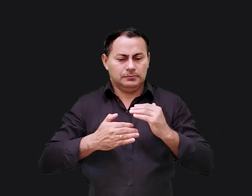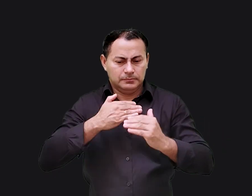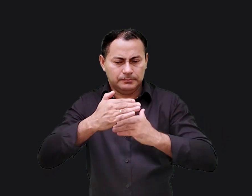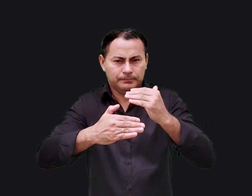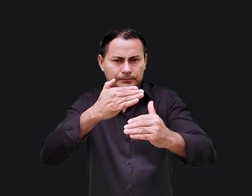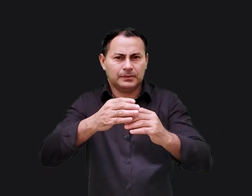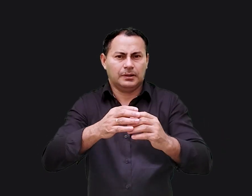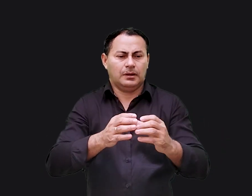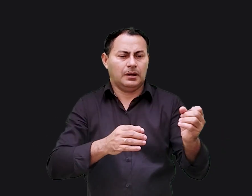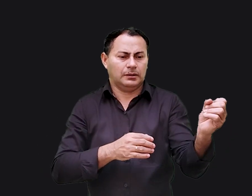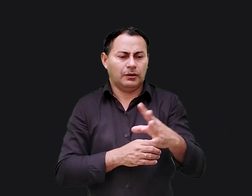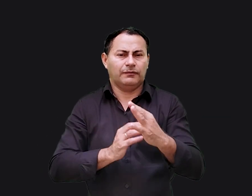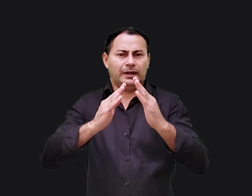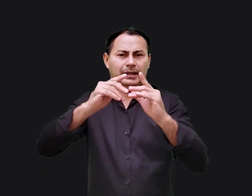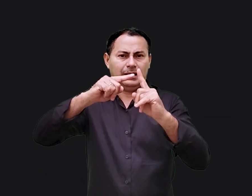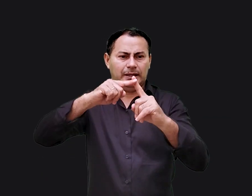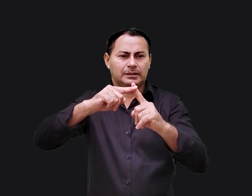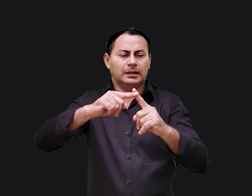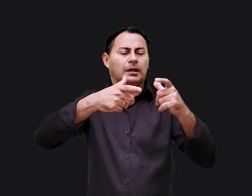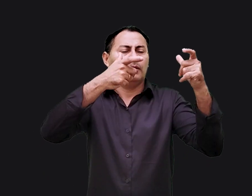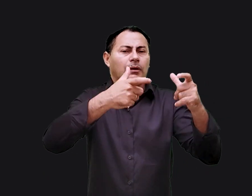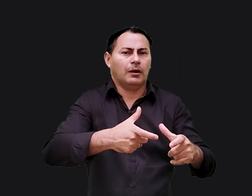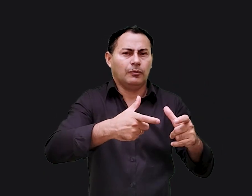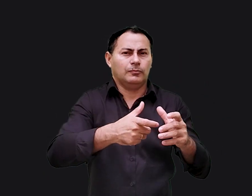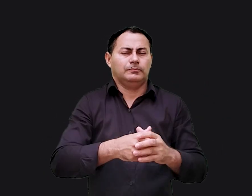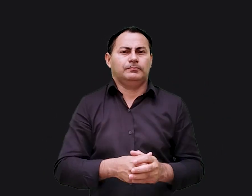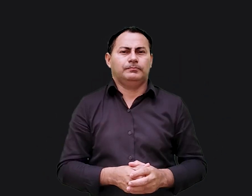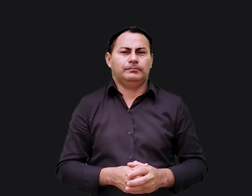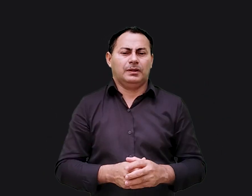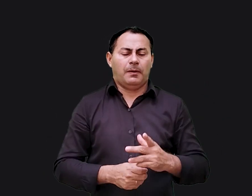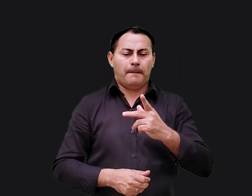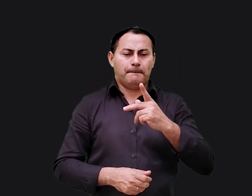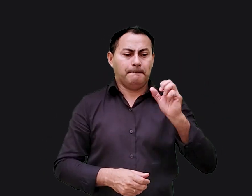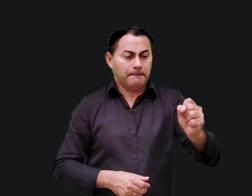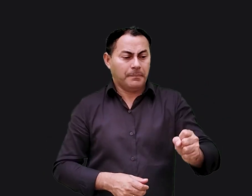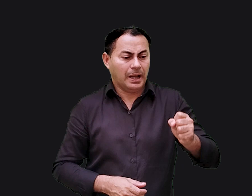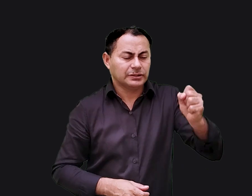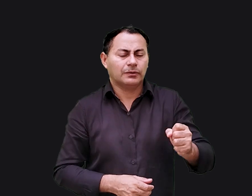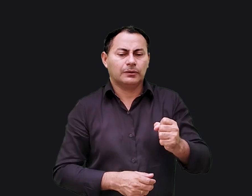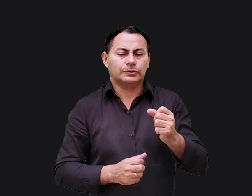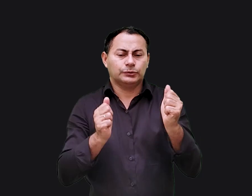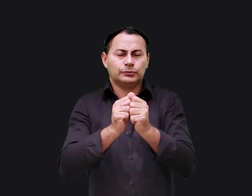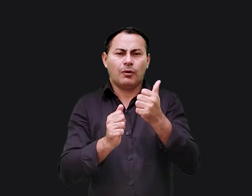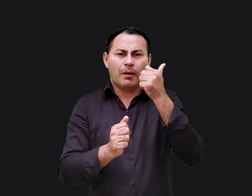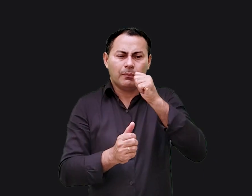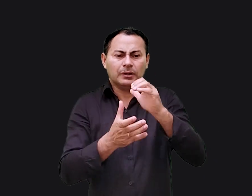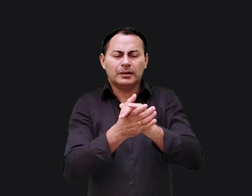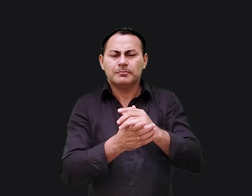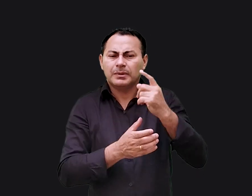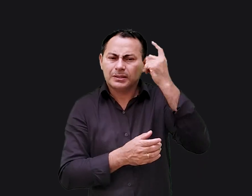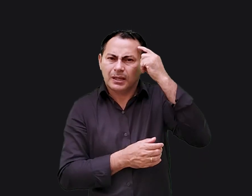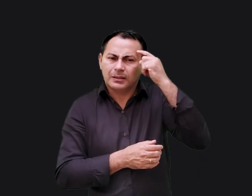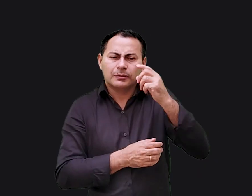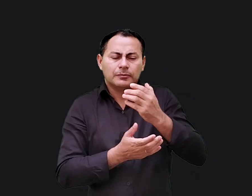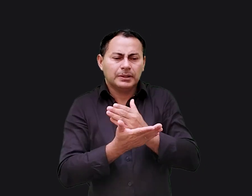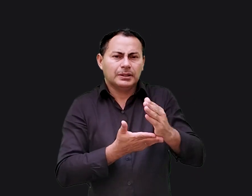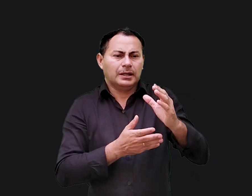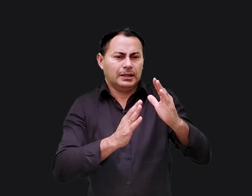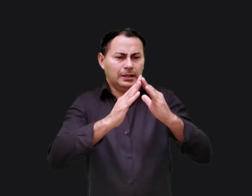no desenvolvimento de uma nova igreja naquele local. Ele e sua esposa pensaram sobre começar uma igreja naquela cidade